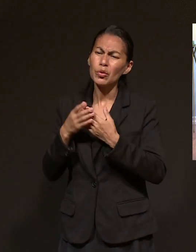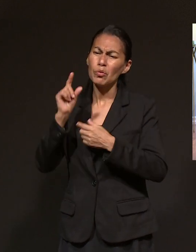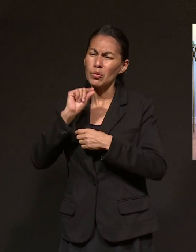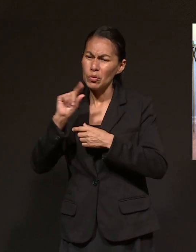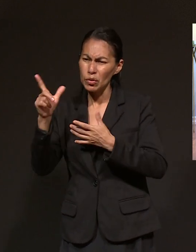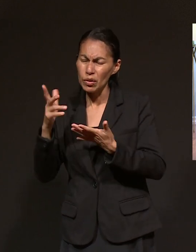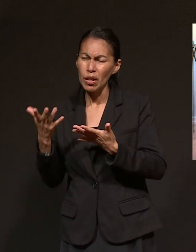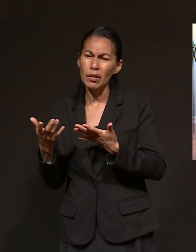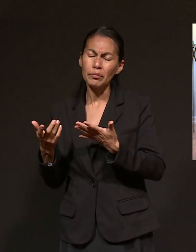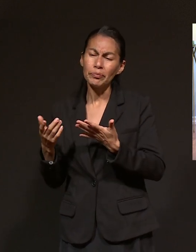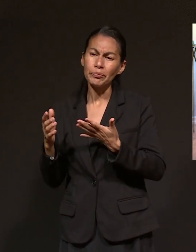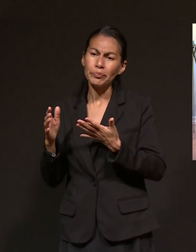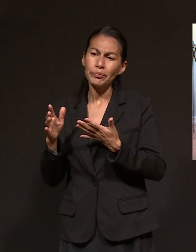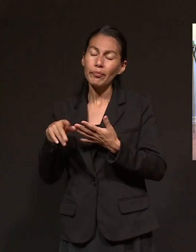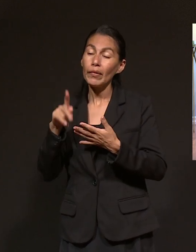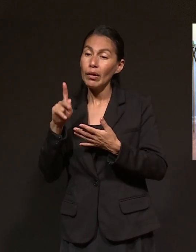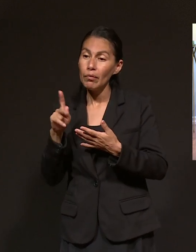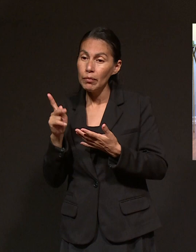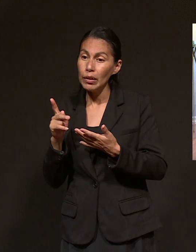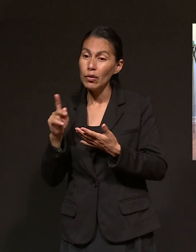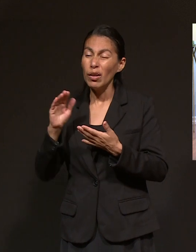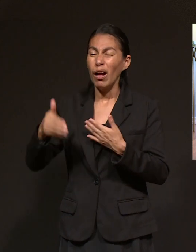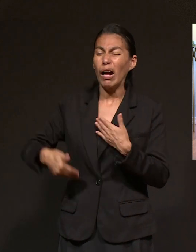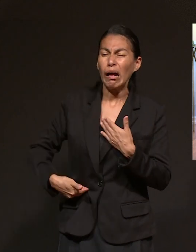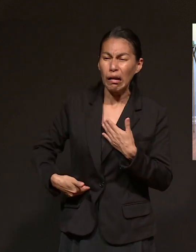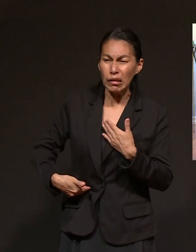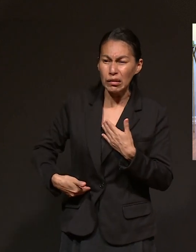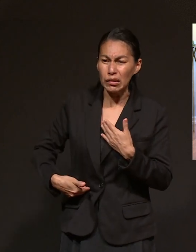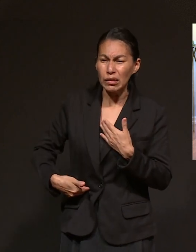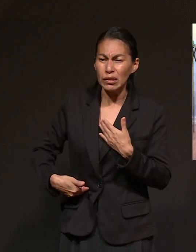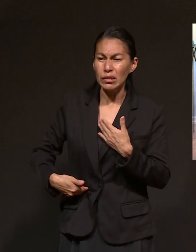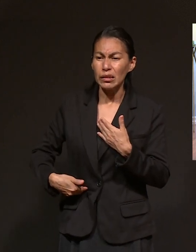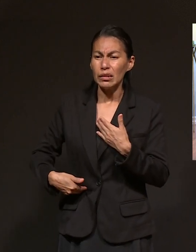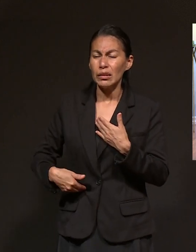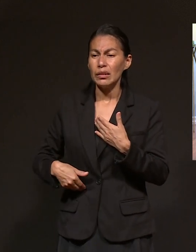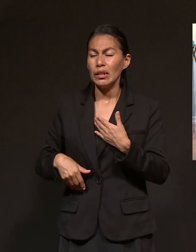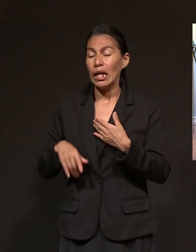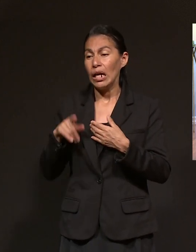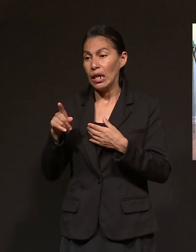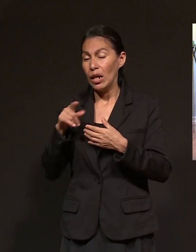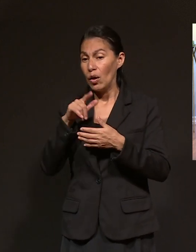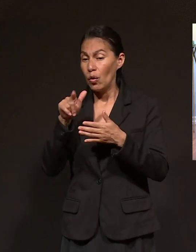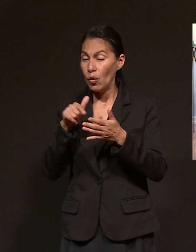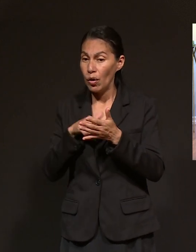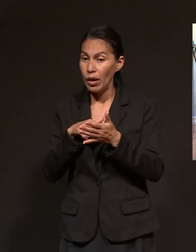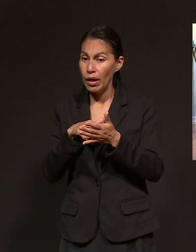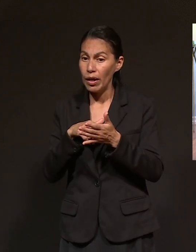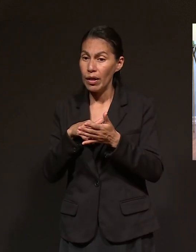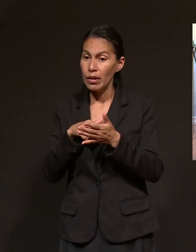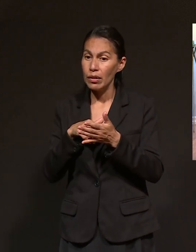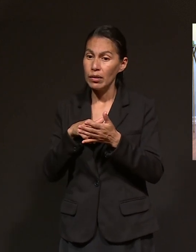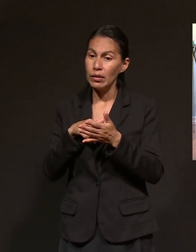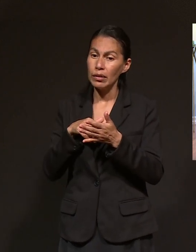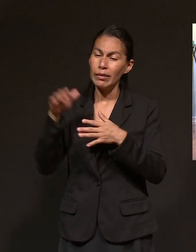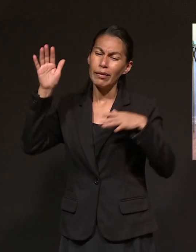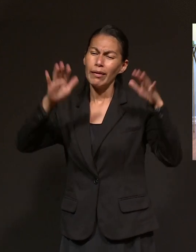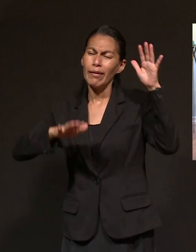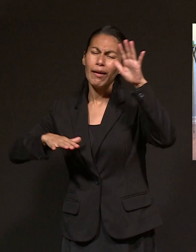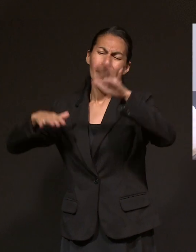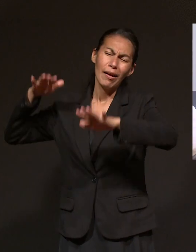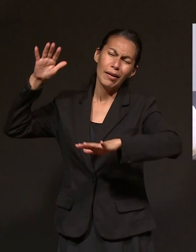Civil, en el Tecnológico de Chilpancingo. Pero ya estando ahí yo tuve un accidente. En mi pueblo hay muchos